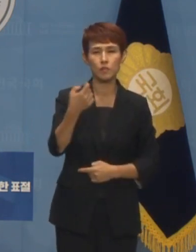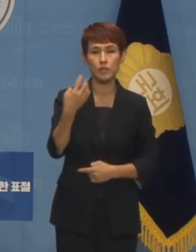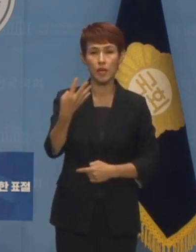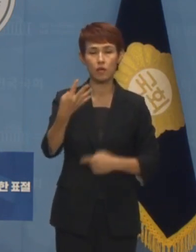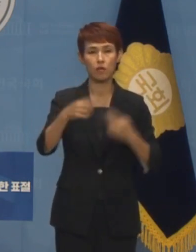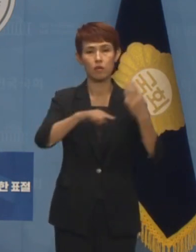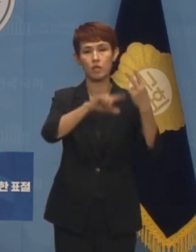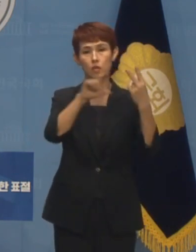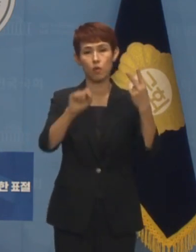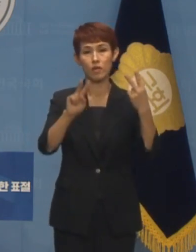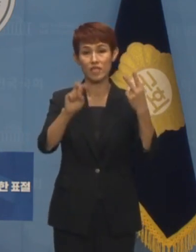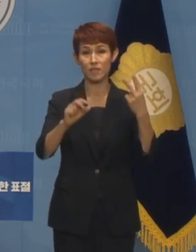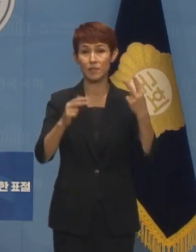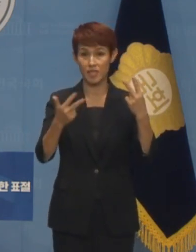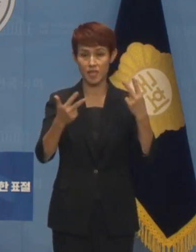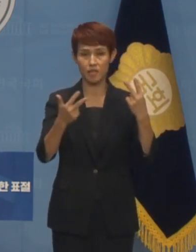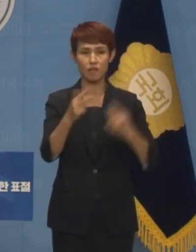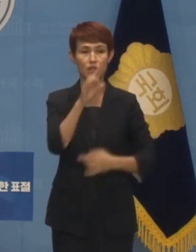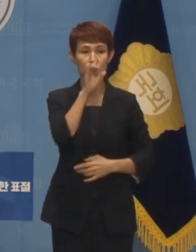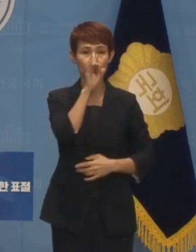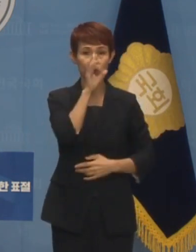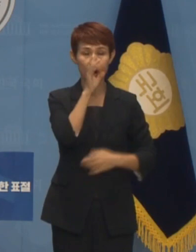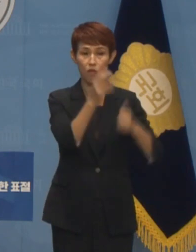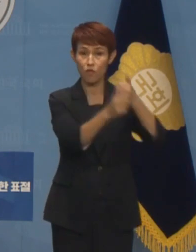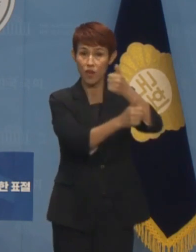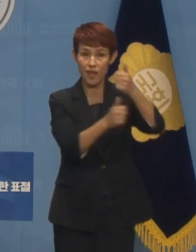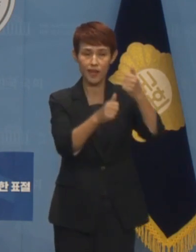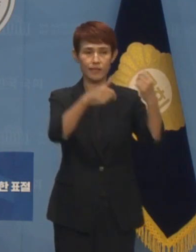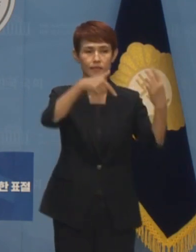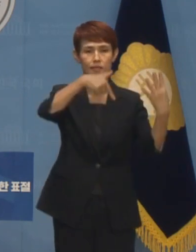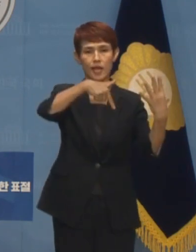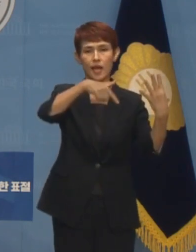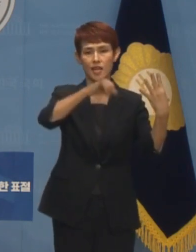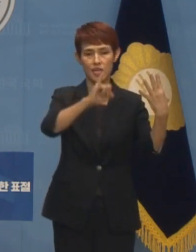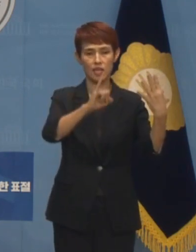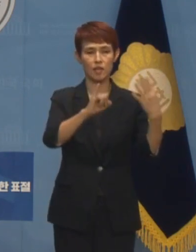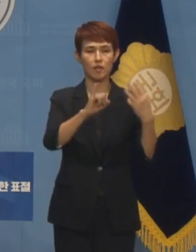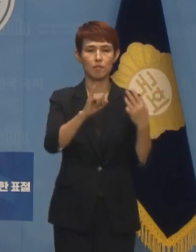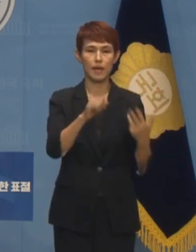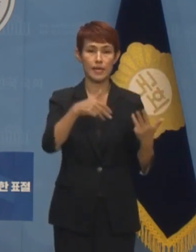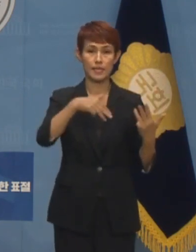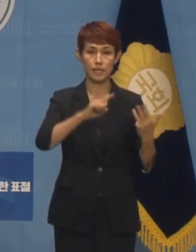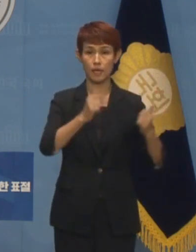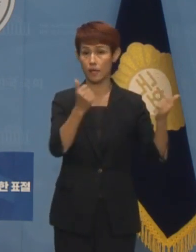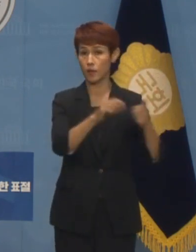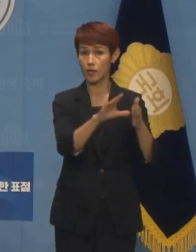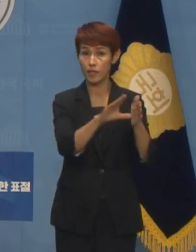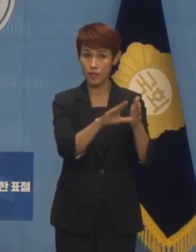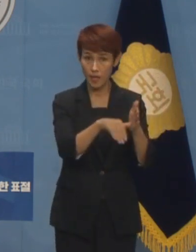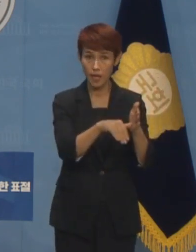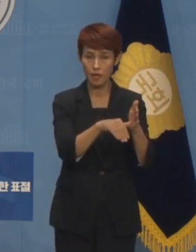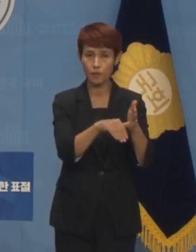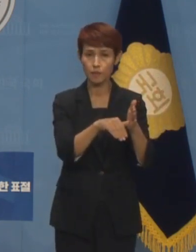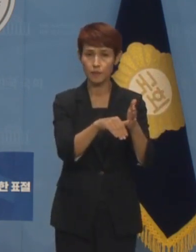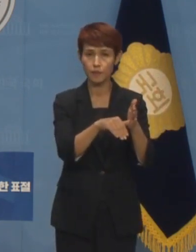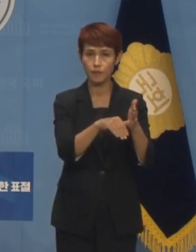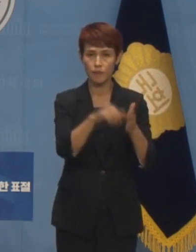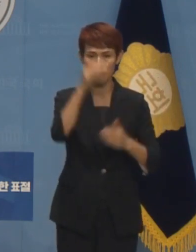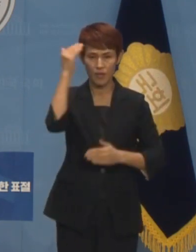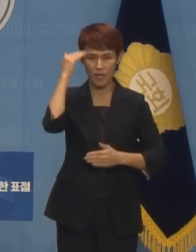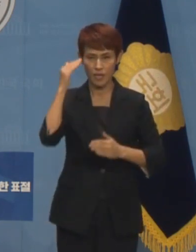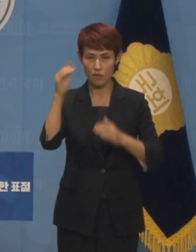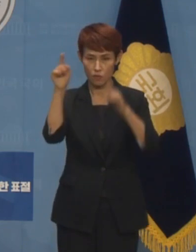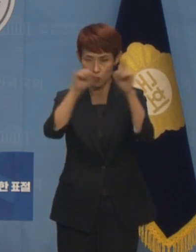27일 당 중앙위원회 제4기 제8차 전원회의에서 조국